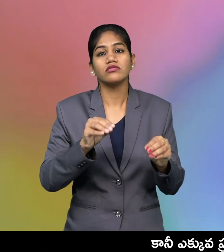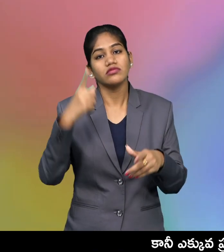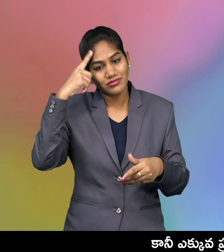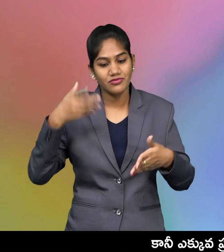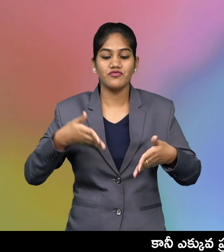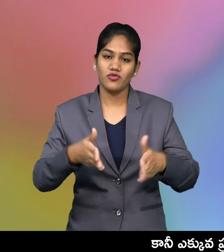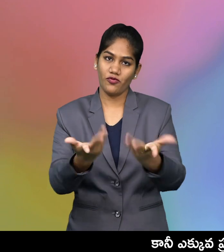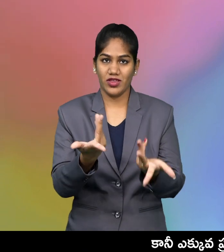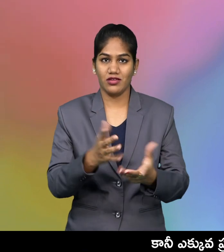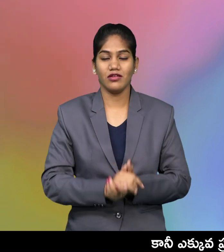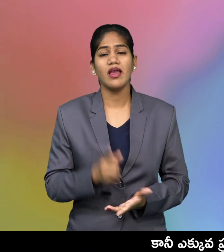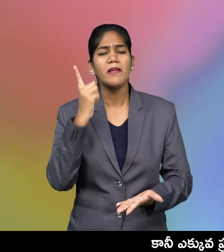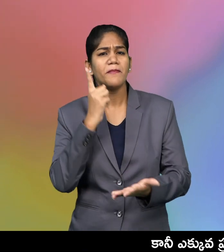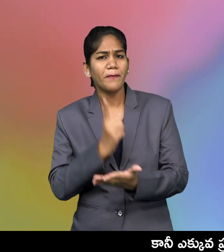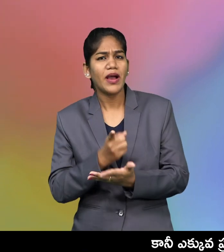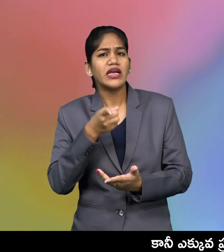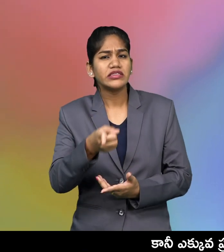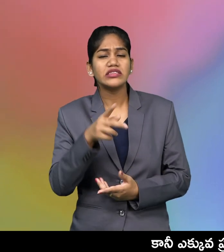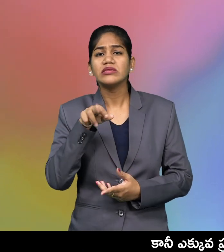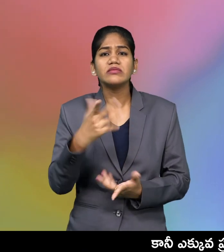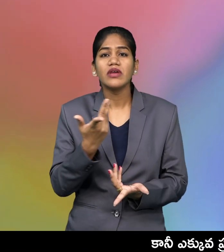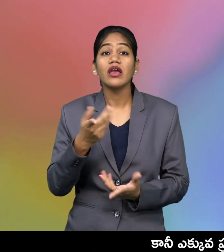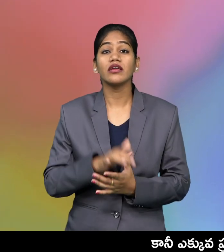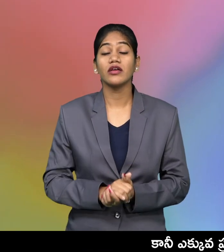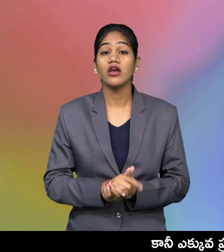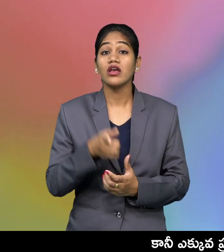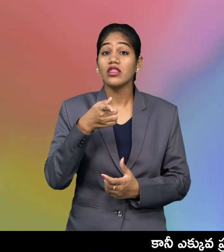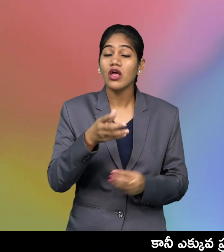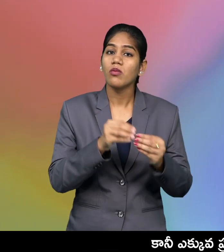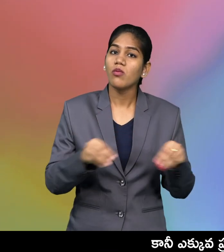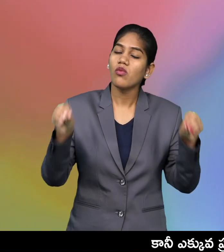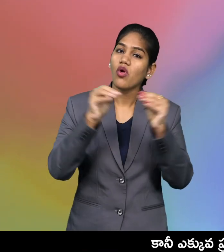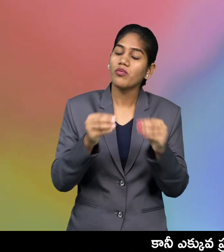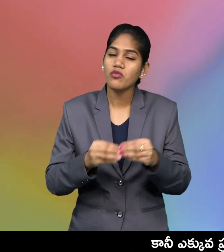కానీ ఎక్కువ ప్రమాదాలు జరుగుతున్నాయని కూడా దీని అర్థం.